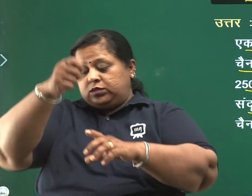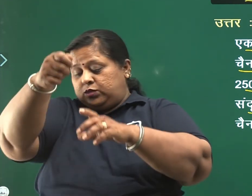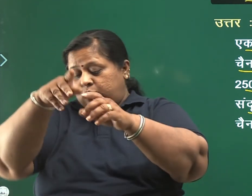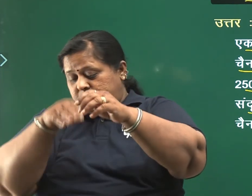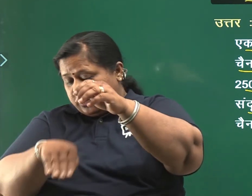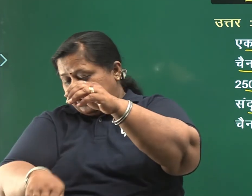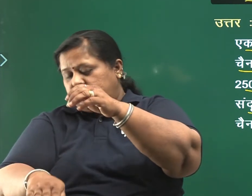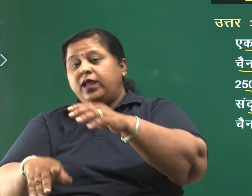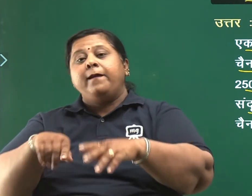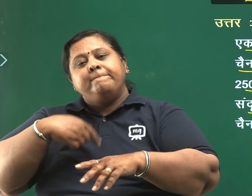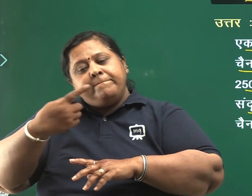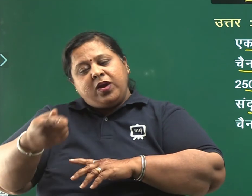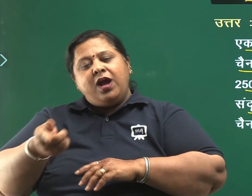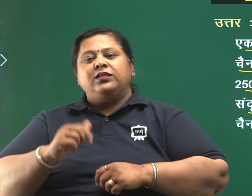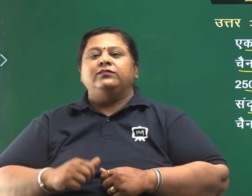संदूक में रखने के बाद